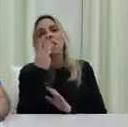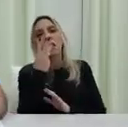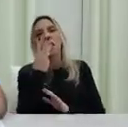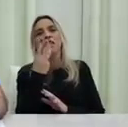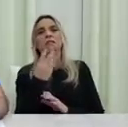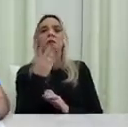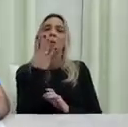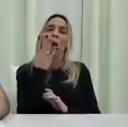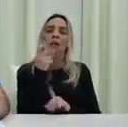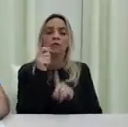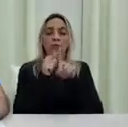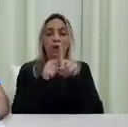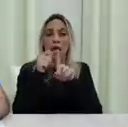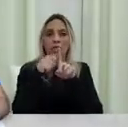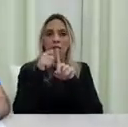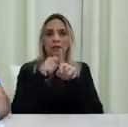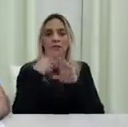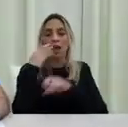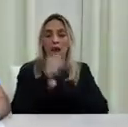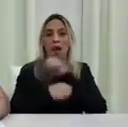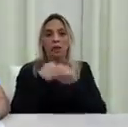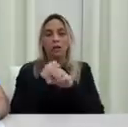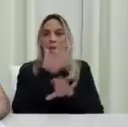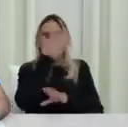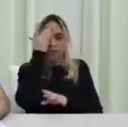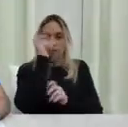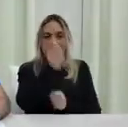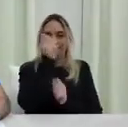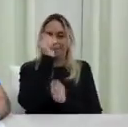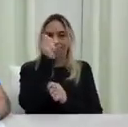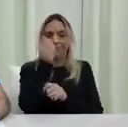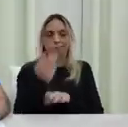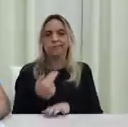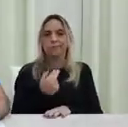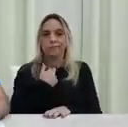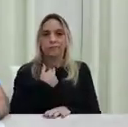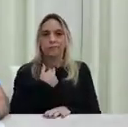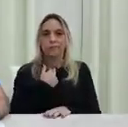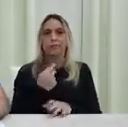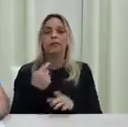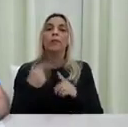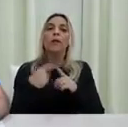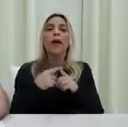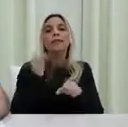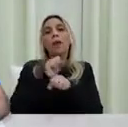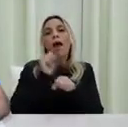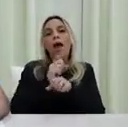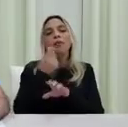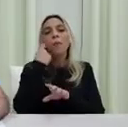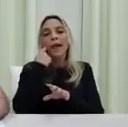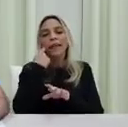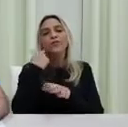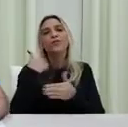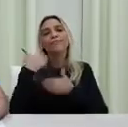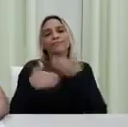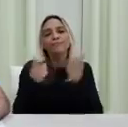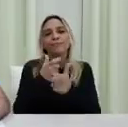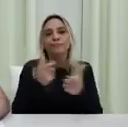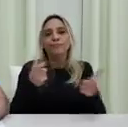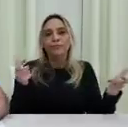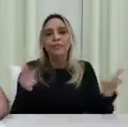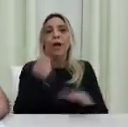ano, o pescador, como ele não vai pescar, né, é época do peixe se reproduzir, ele ganhava um salário mínimo